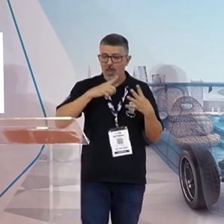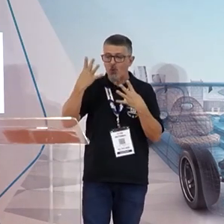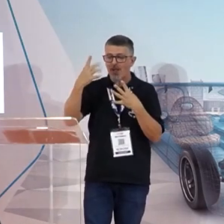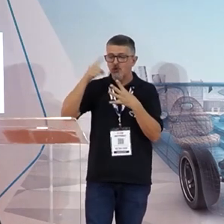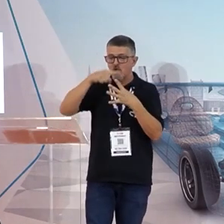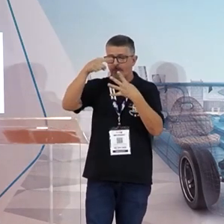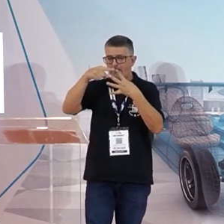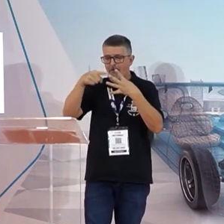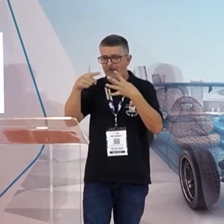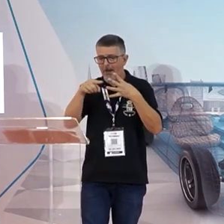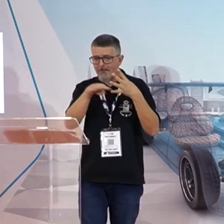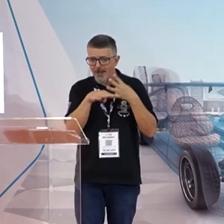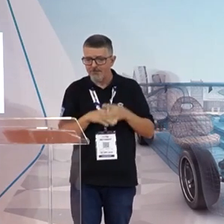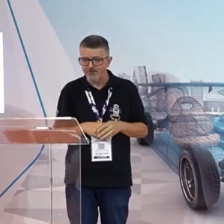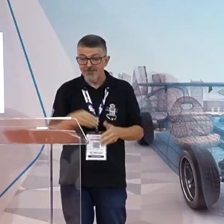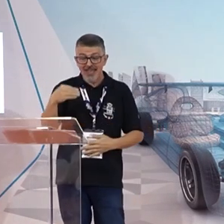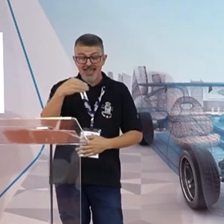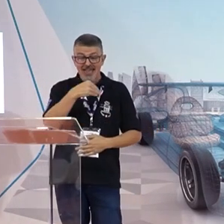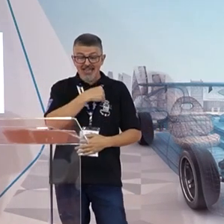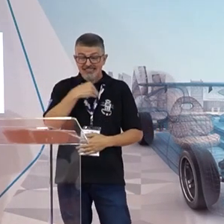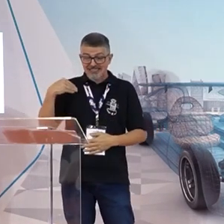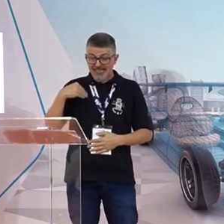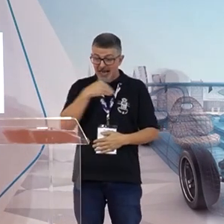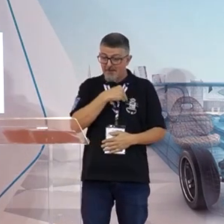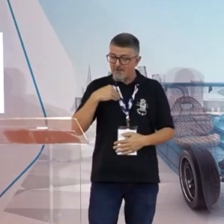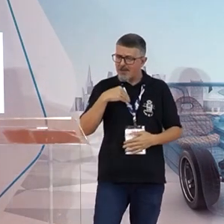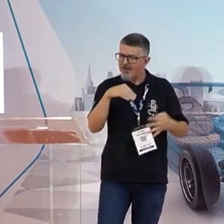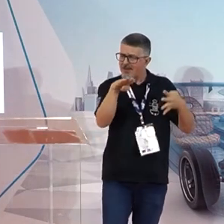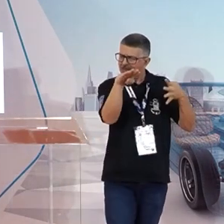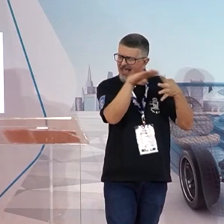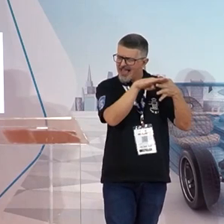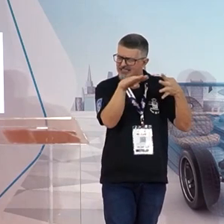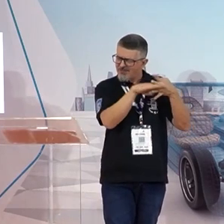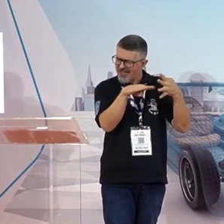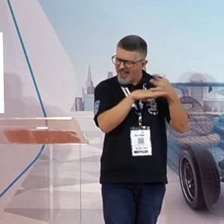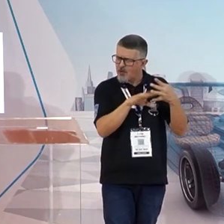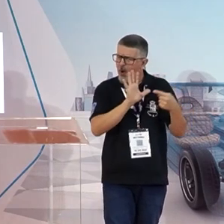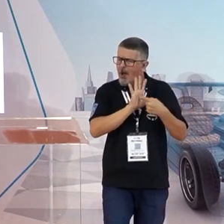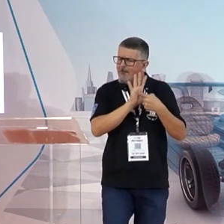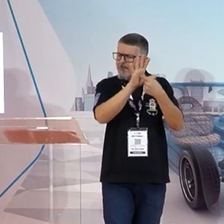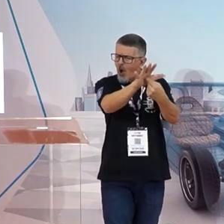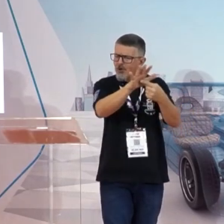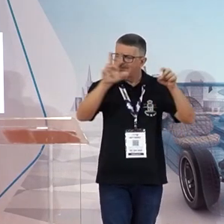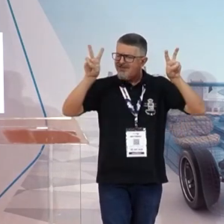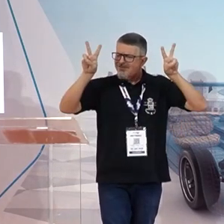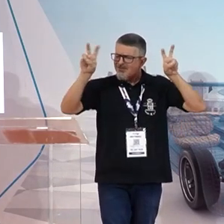São vários níveis de classificação, leve, moderado, severo e profundo.